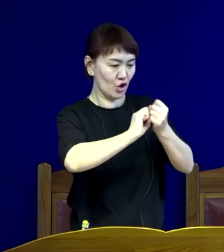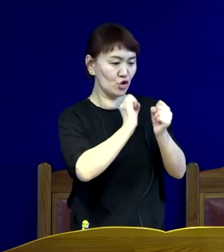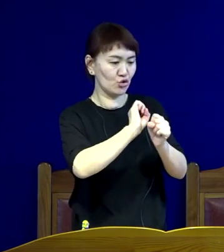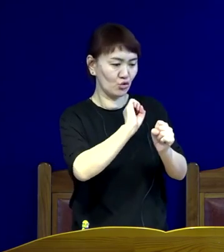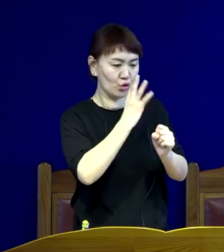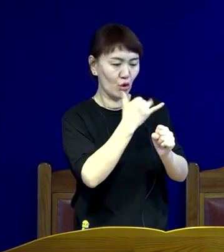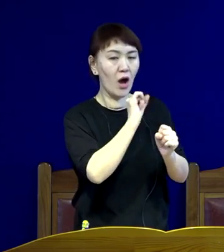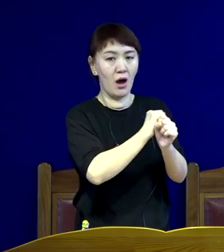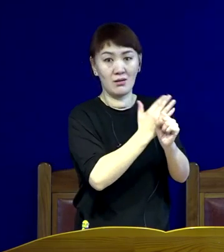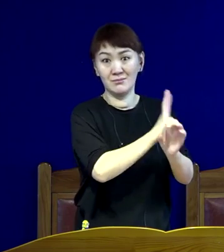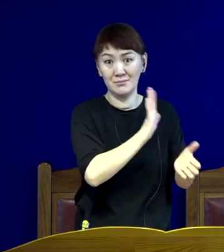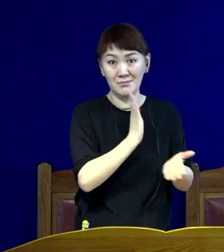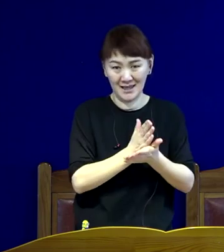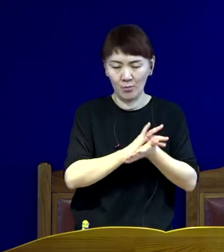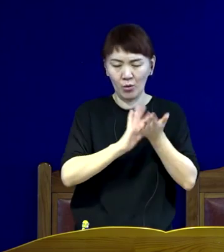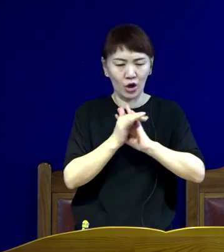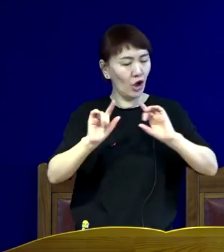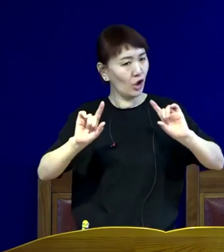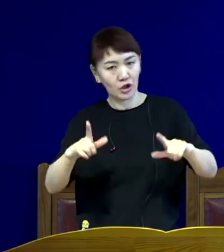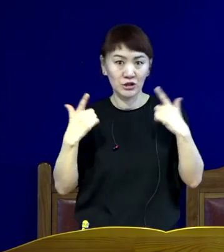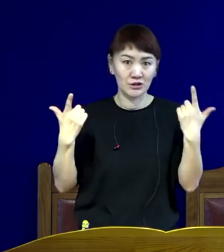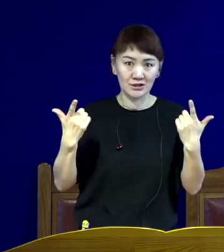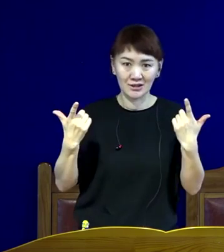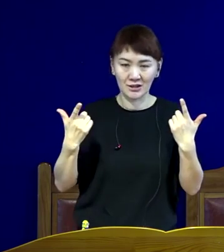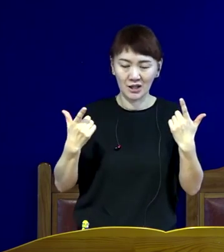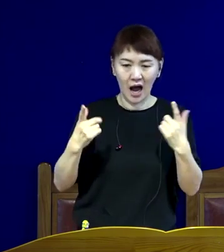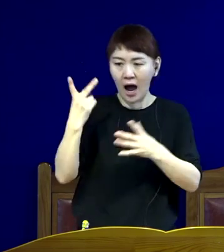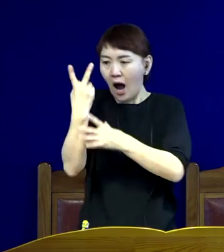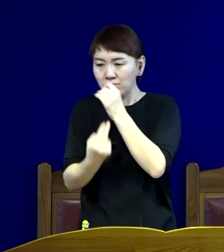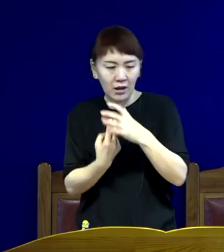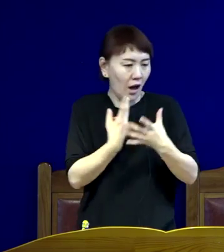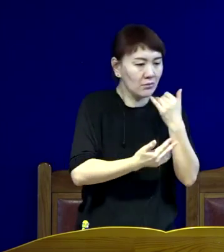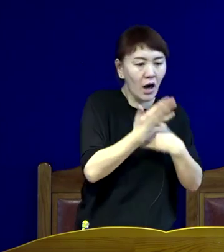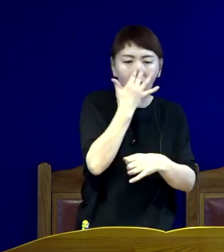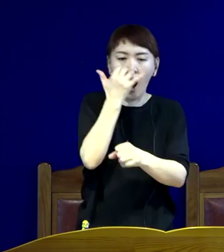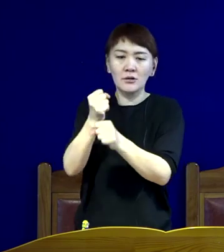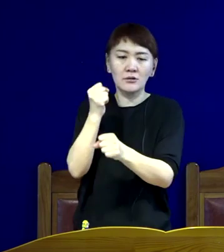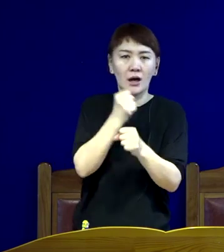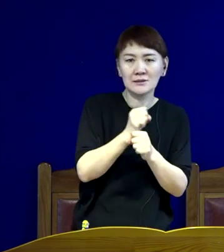үстэй. Ялангуяа эхнэр нөхөр хоёулаа нийгэмд ажиллаж байгаа тохиолдол олон байгаа.